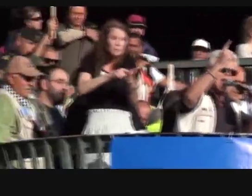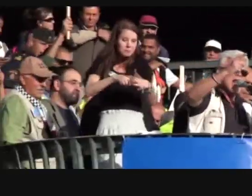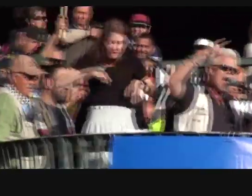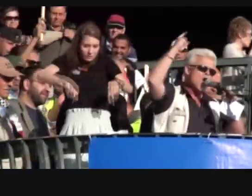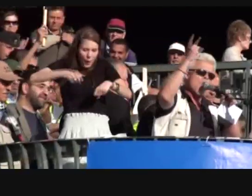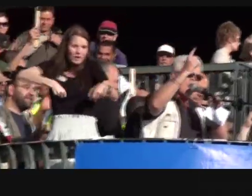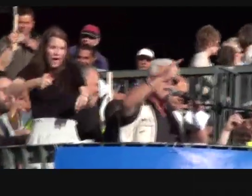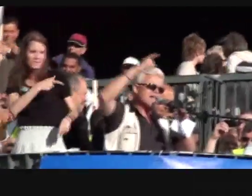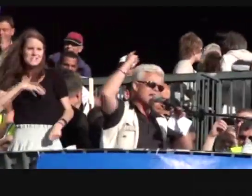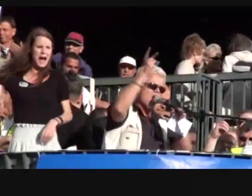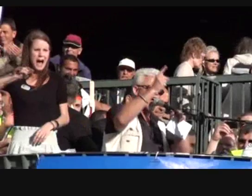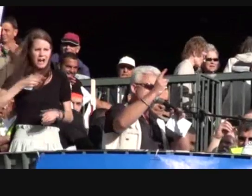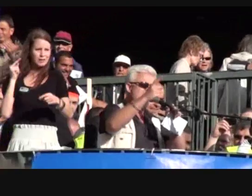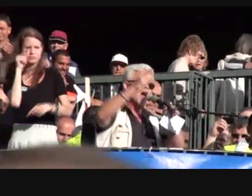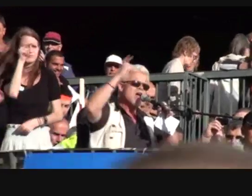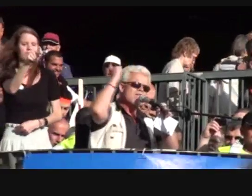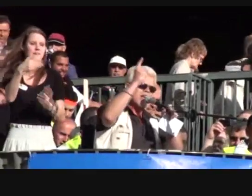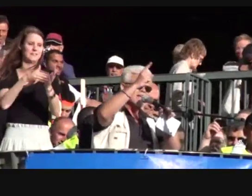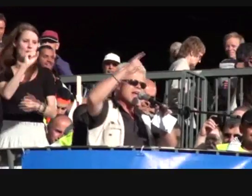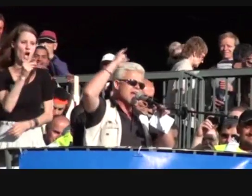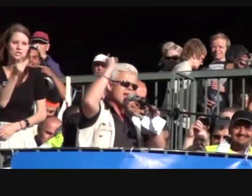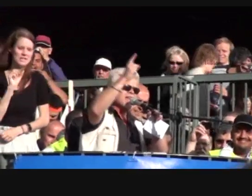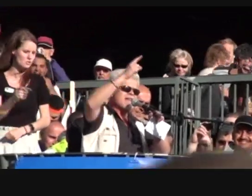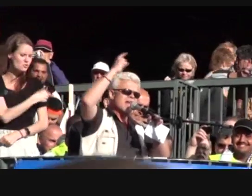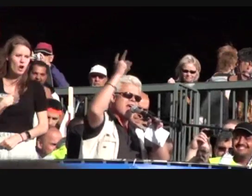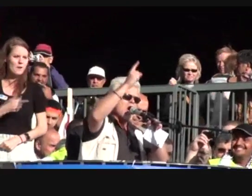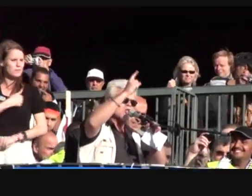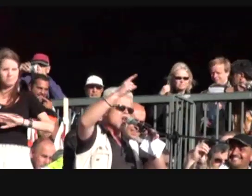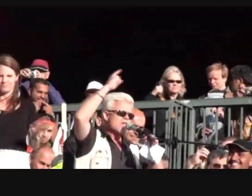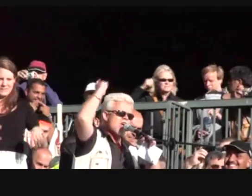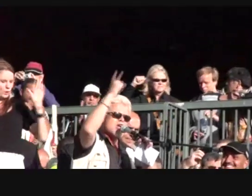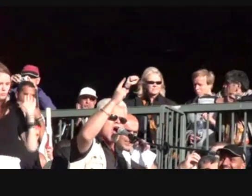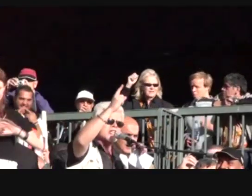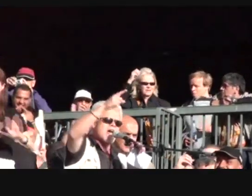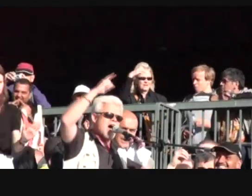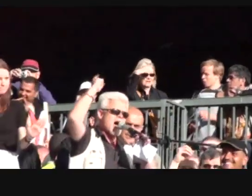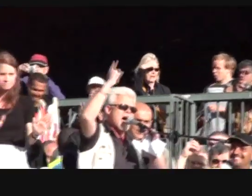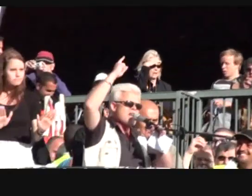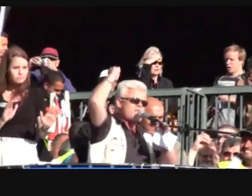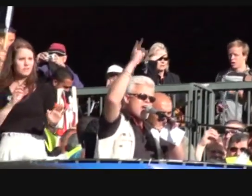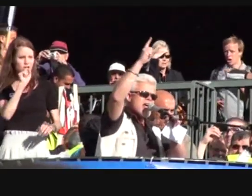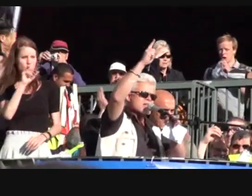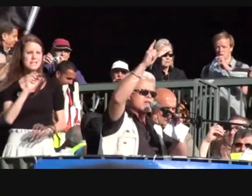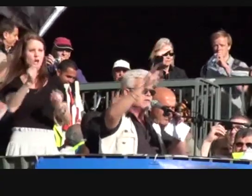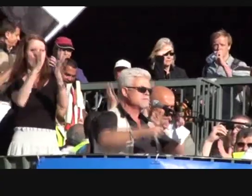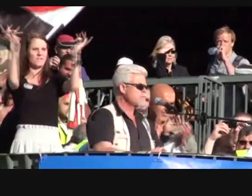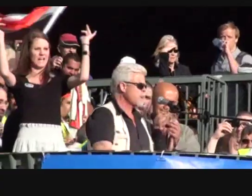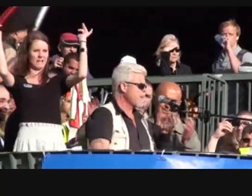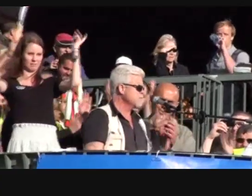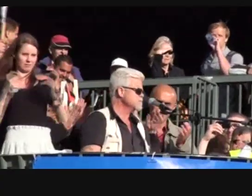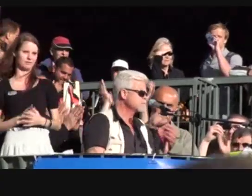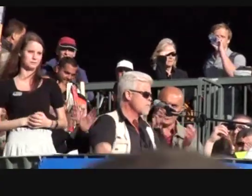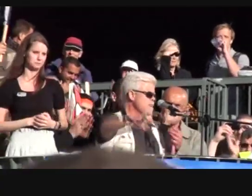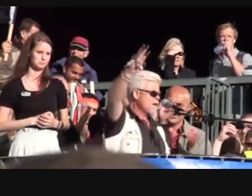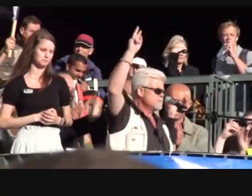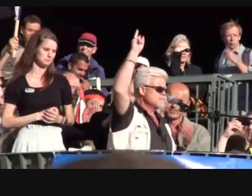ska alla åka till Gaza. Vi tänker inte ge oss, för Gaza är fritt.